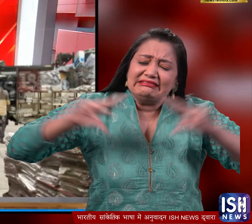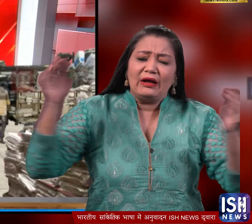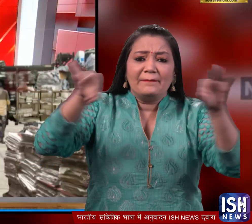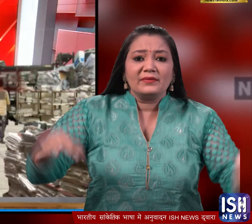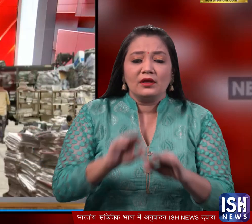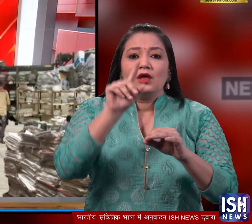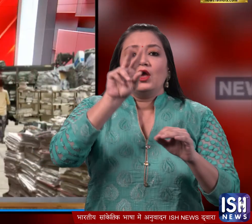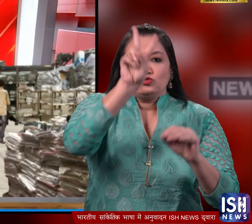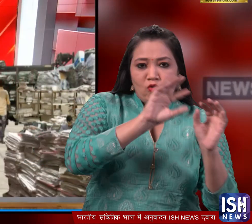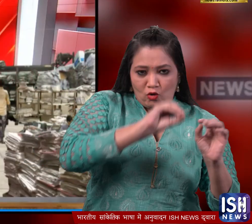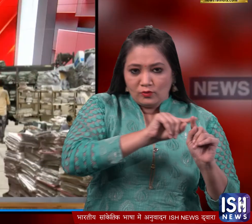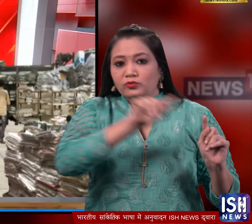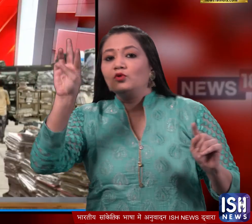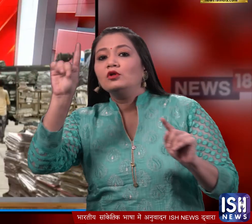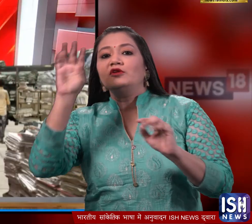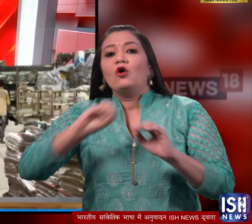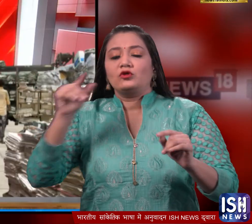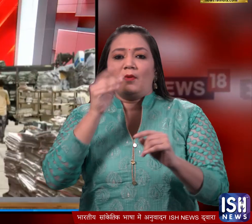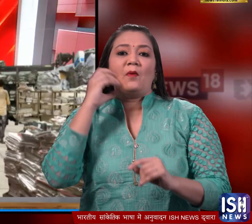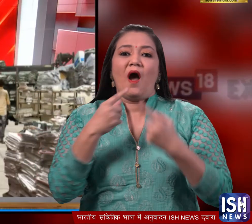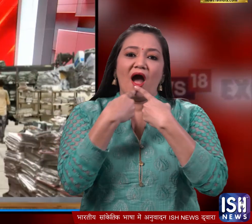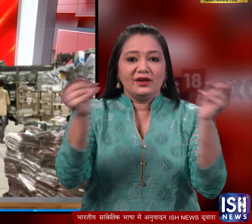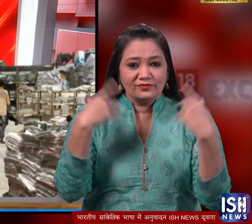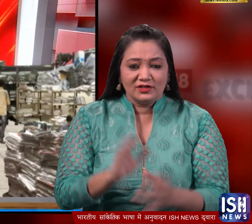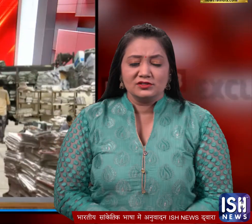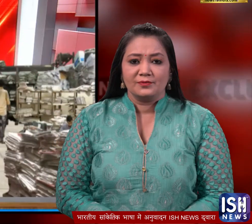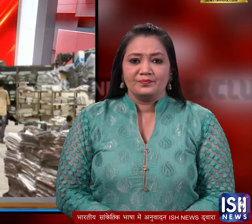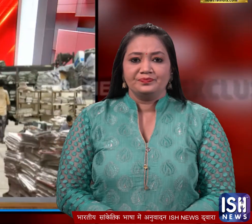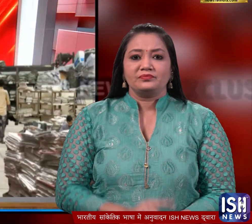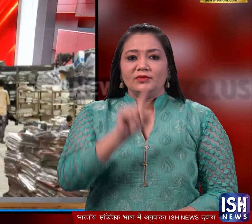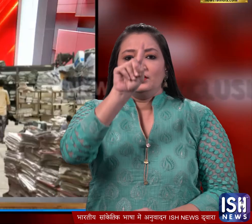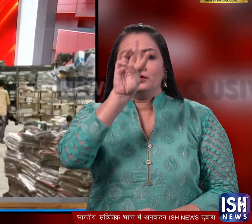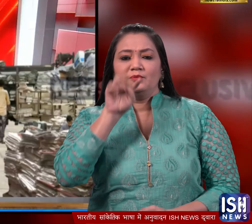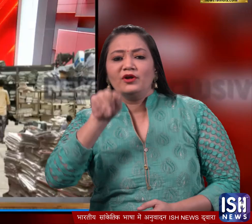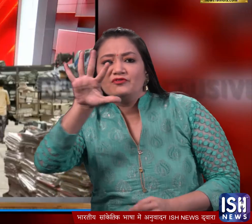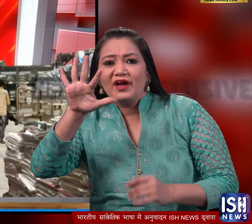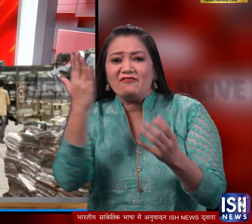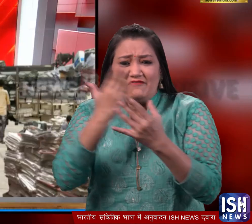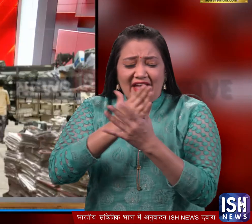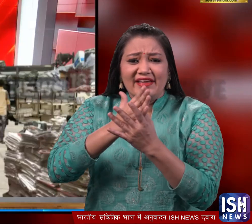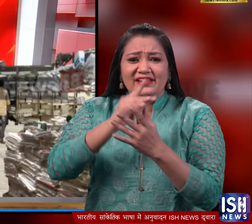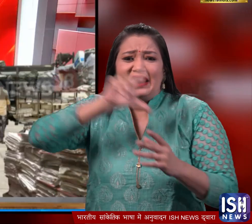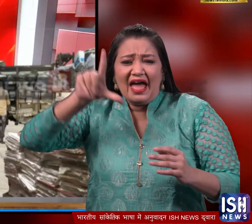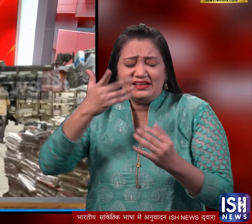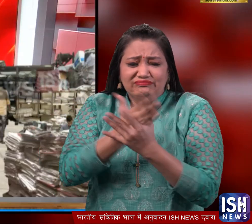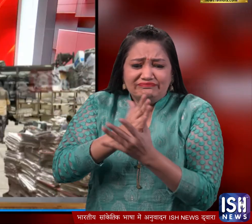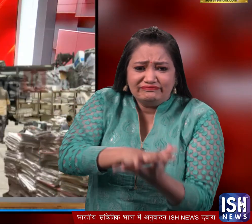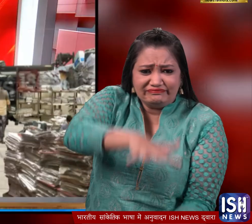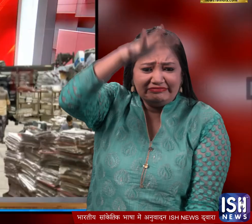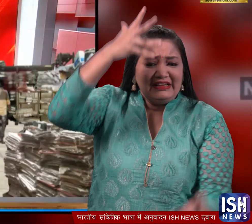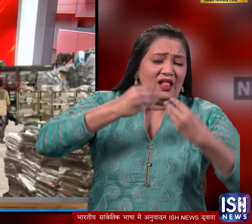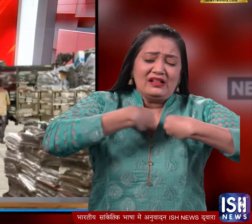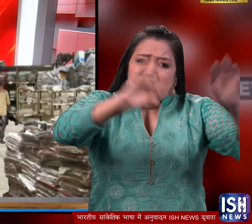से 31 अक्टूबर तक चले अभियान की वजह से हुआ। बताया गया कि इस दौरान 13.5 लाख से ज्यादा बेकार फाइलें हटाई गईं और करीब 3